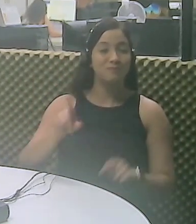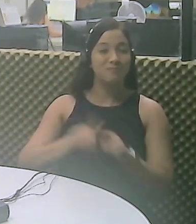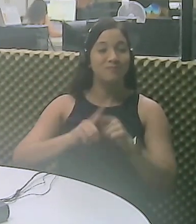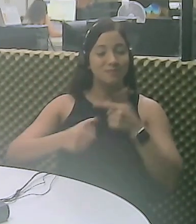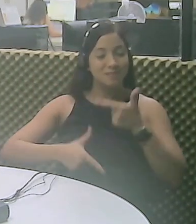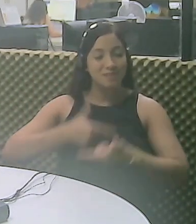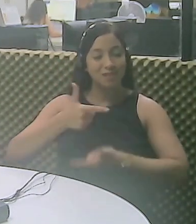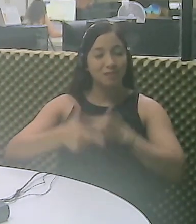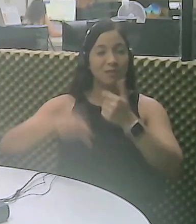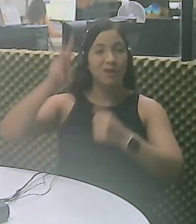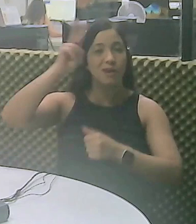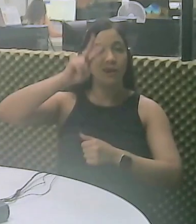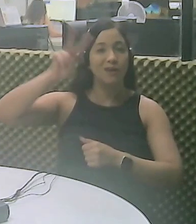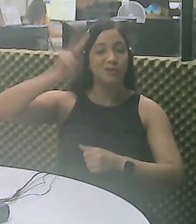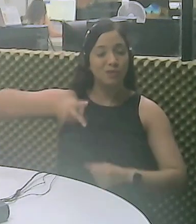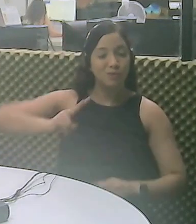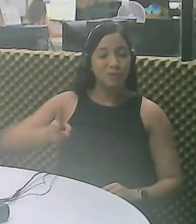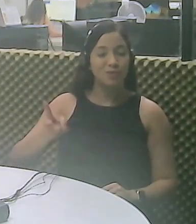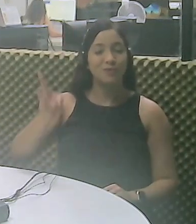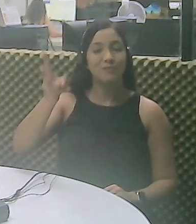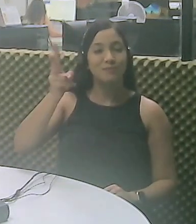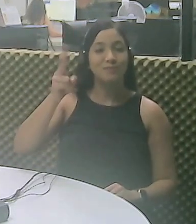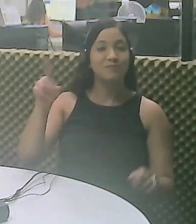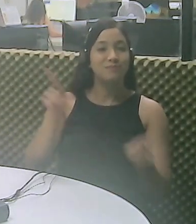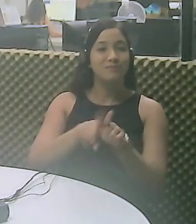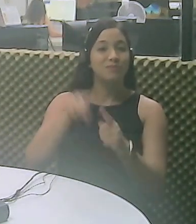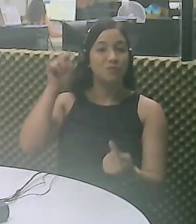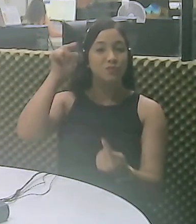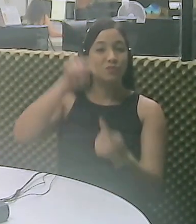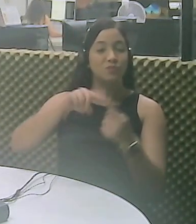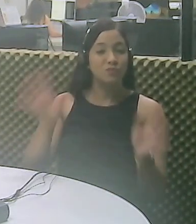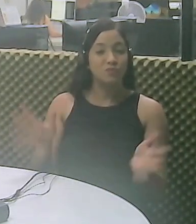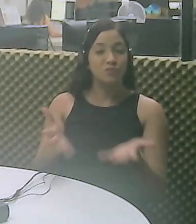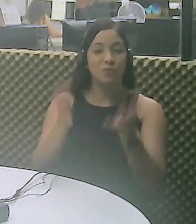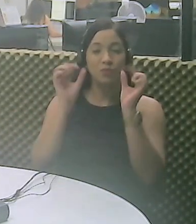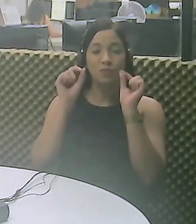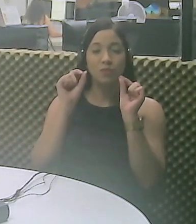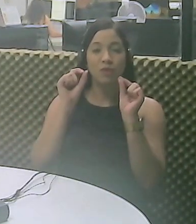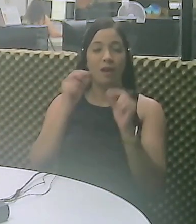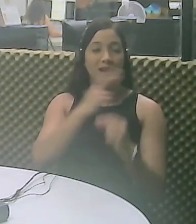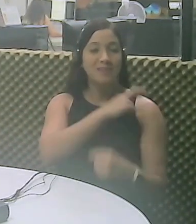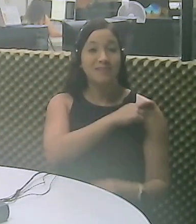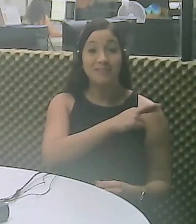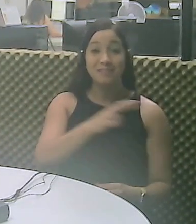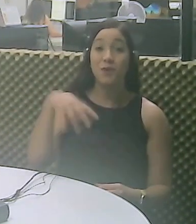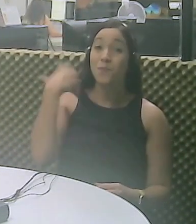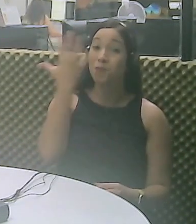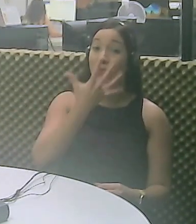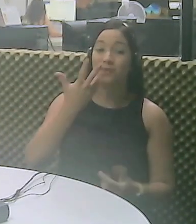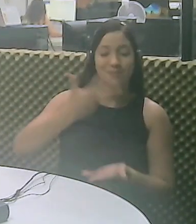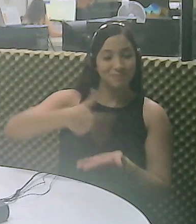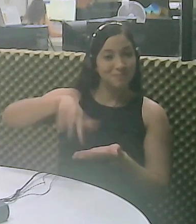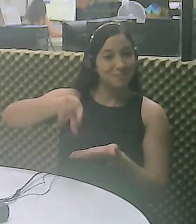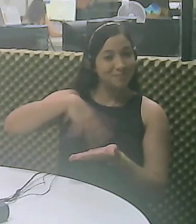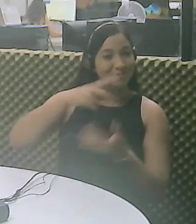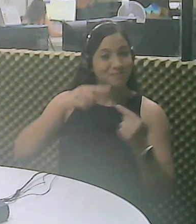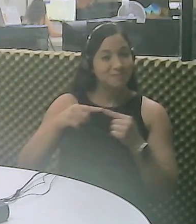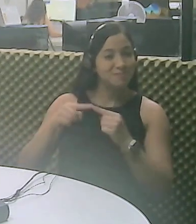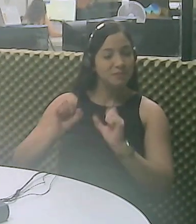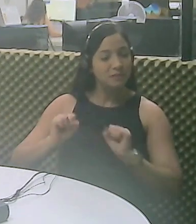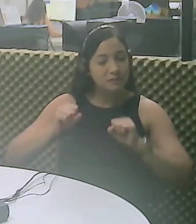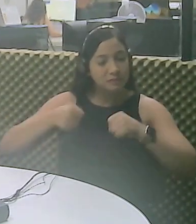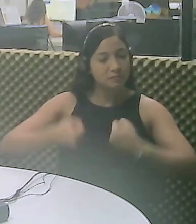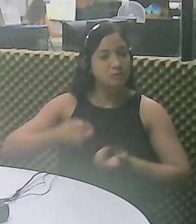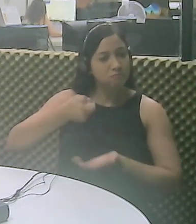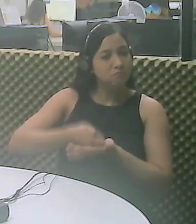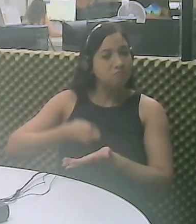trabalham para manter a história viva. A iniciativa também visa promover uma imersão de religião, Música e dança são formas de resistência